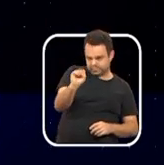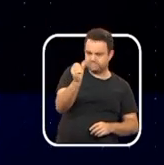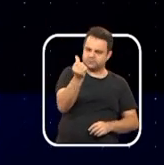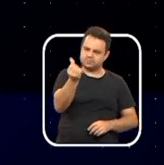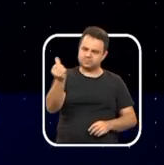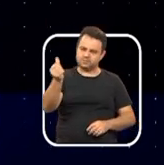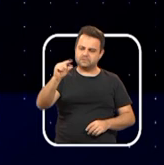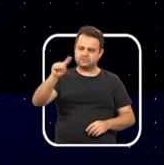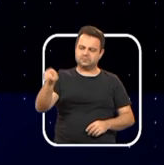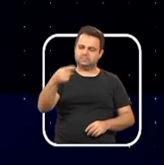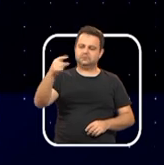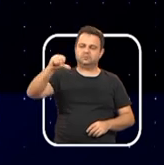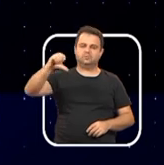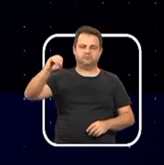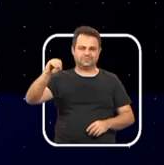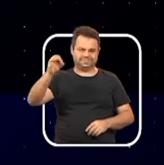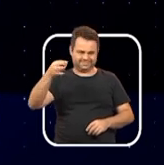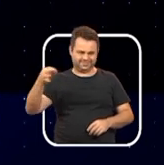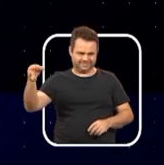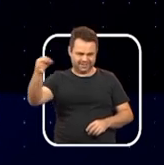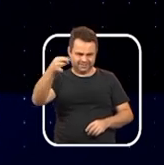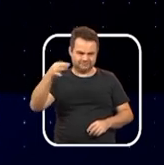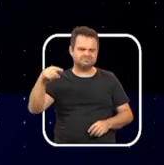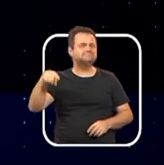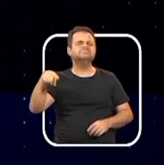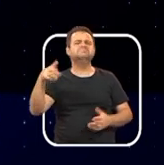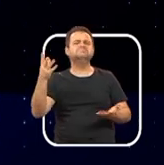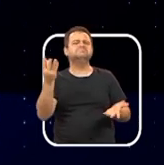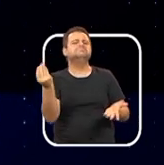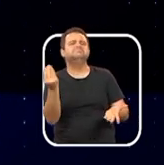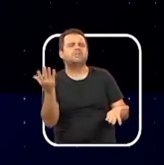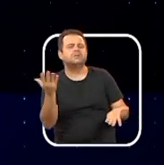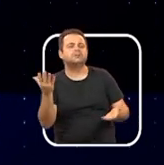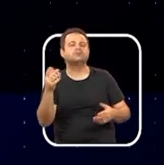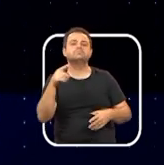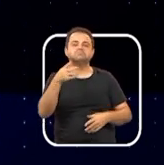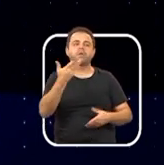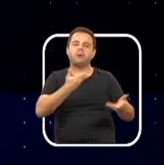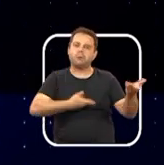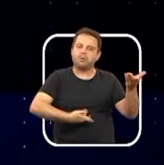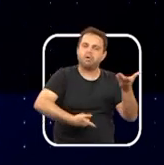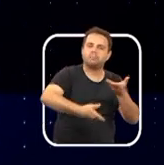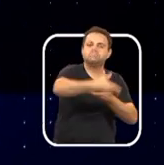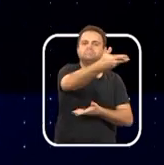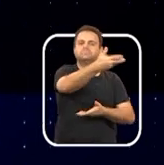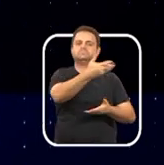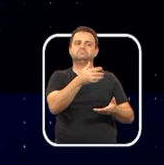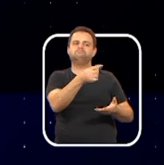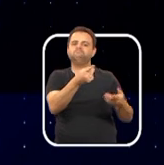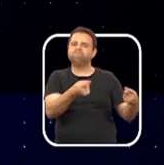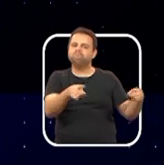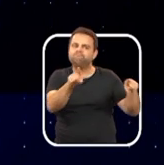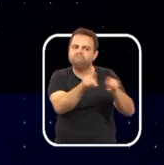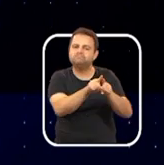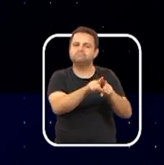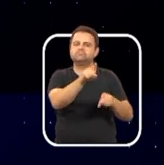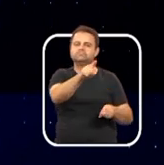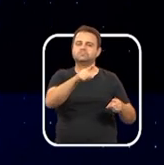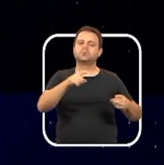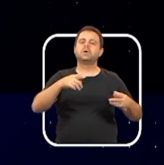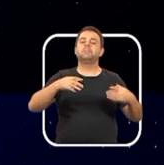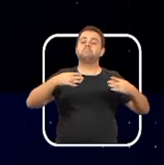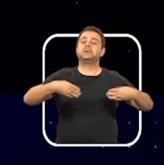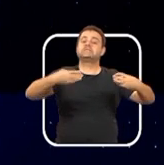R$ 866,90, destinado à restituição inerente a convênio com o Ministério da